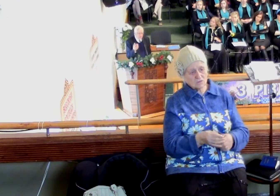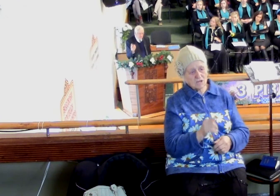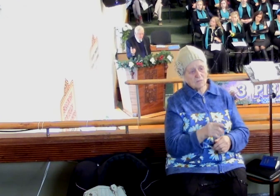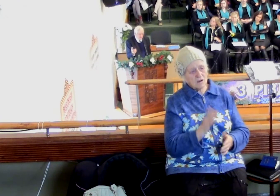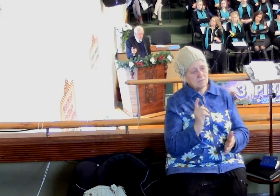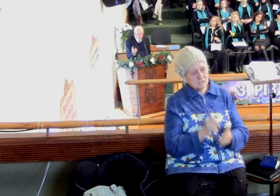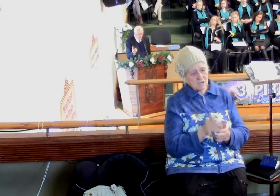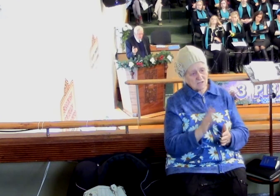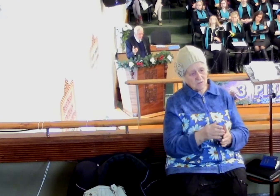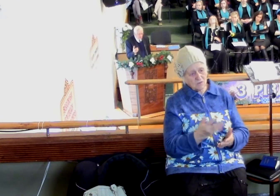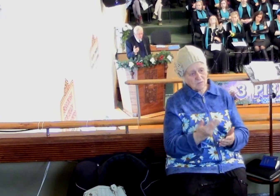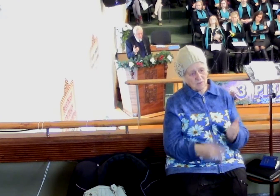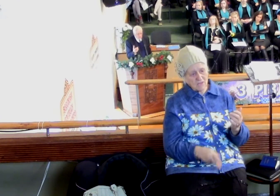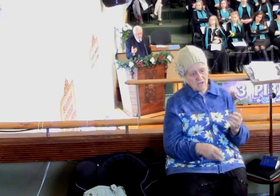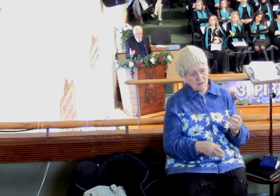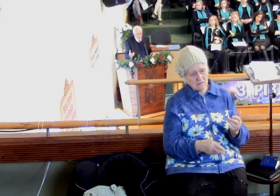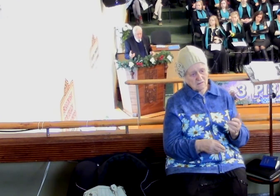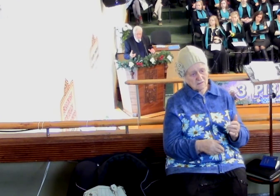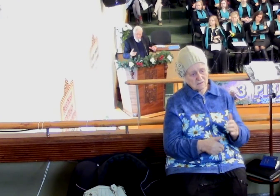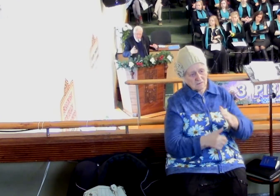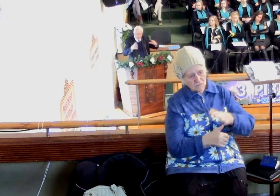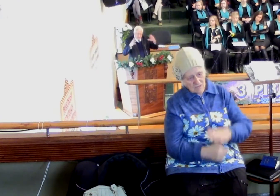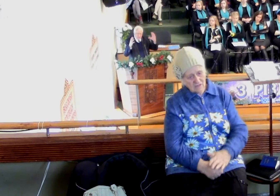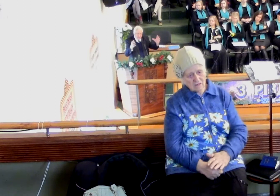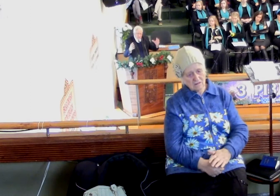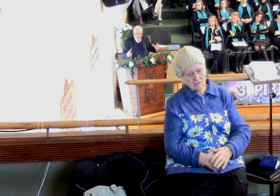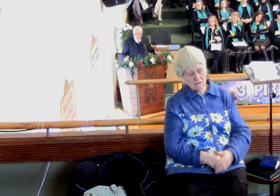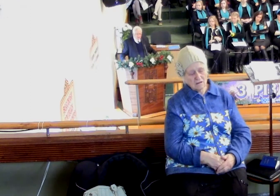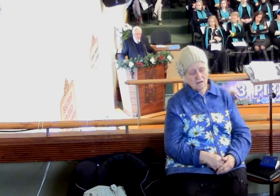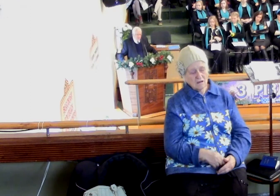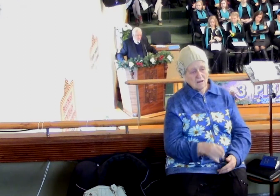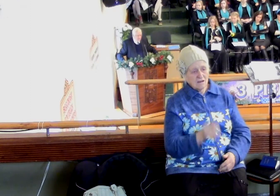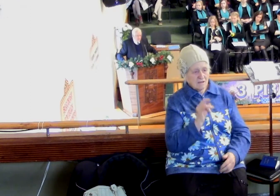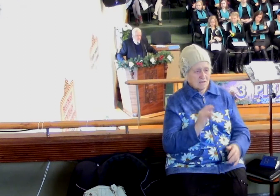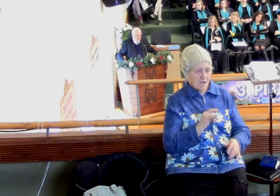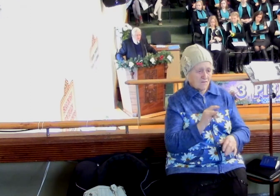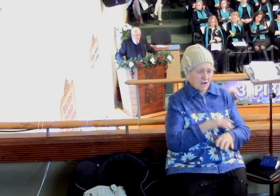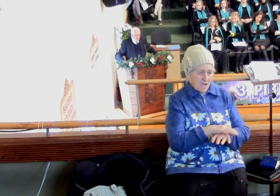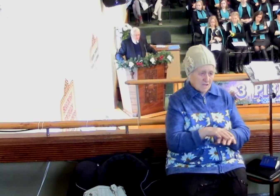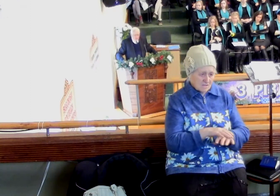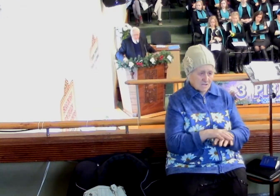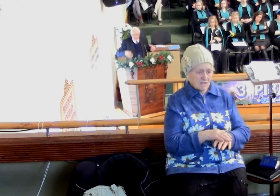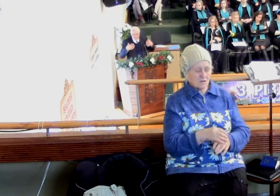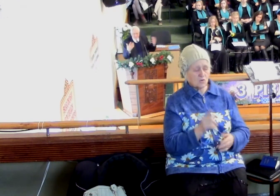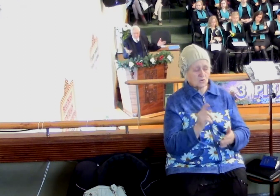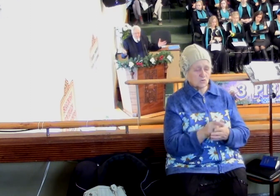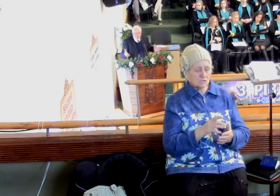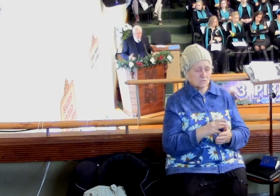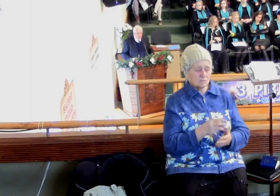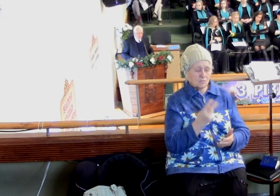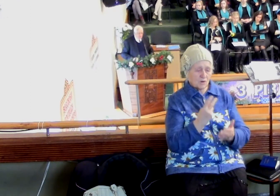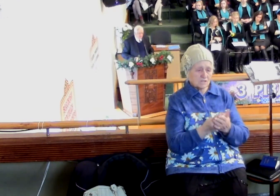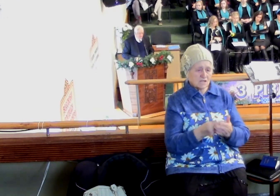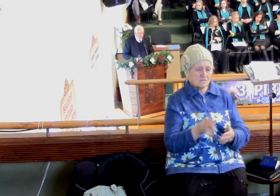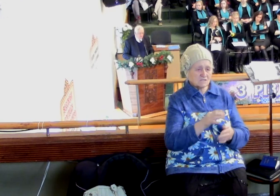идут потери. И народ, который должен был показать всему миру образец хождения, образец